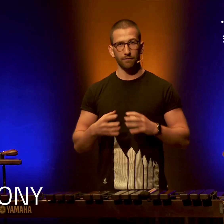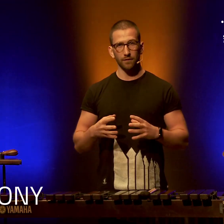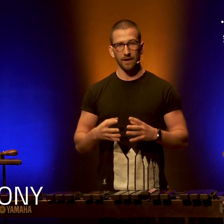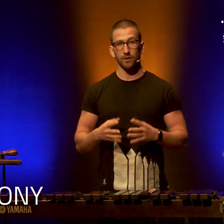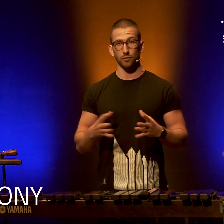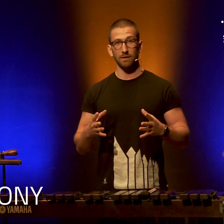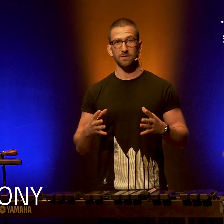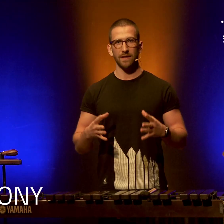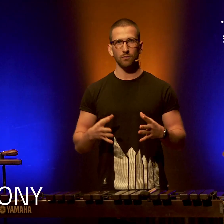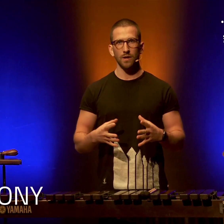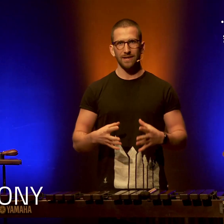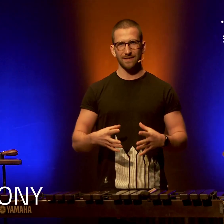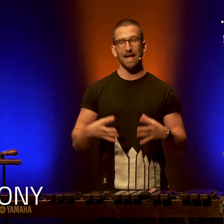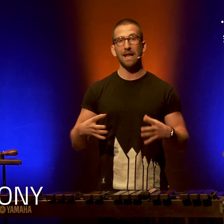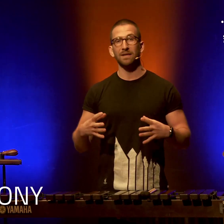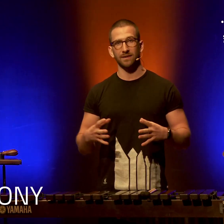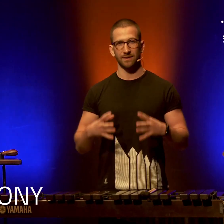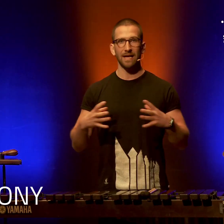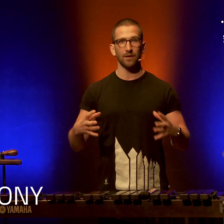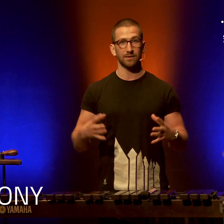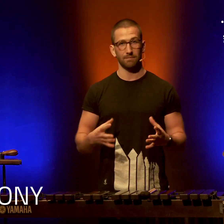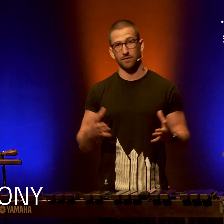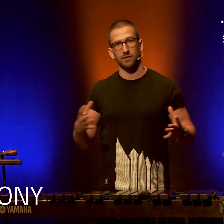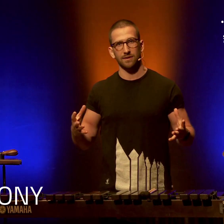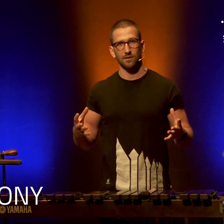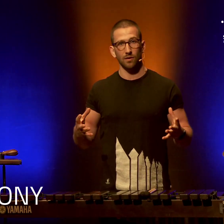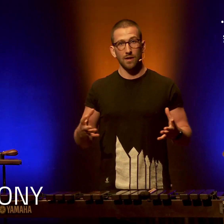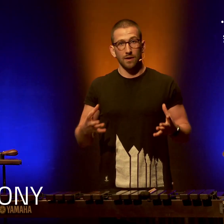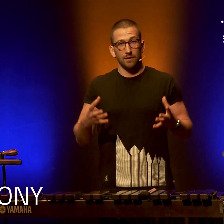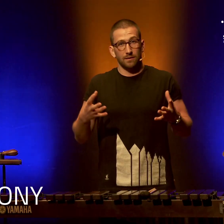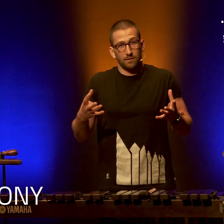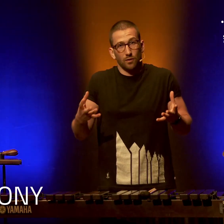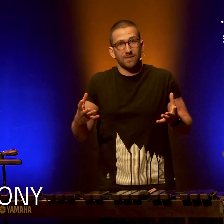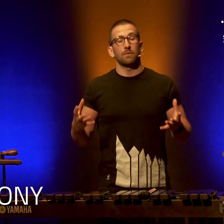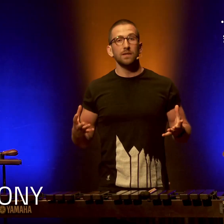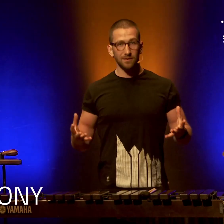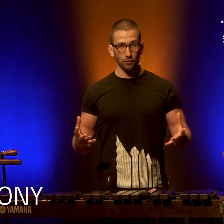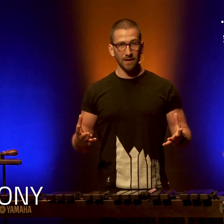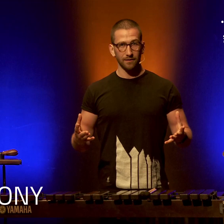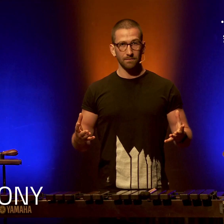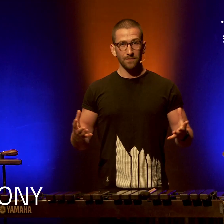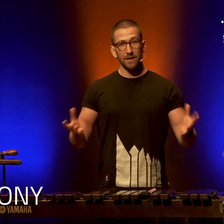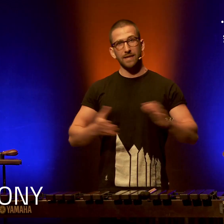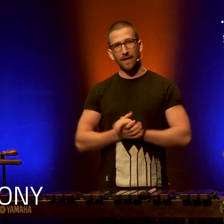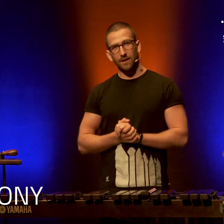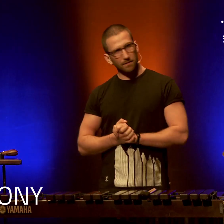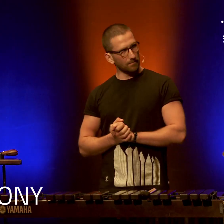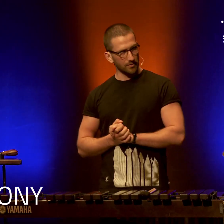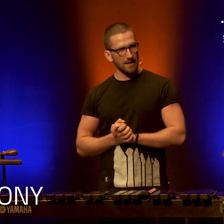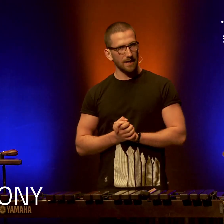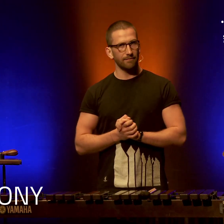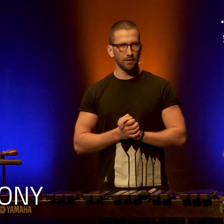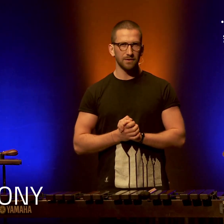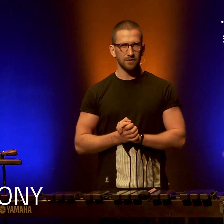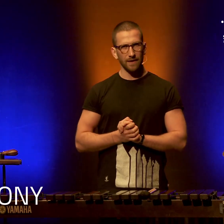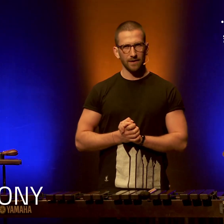W idiofonach źródłem dźwięku jest element drgający. Bardzo często to cały instrument. Jak